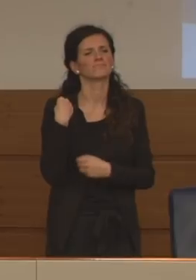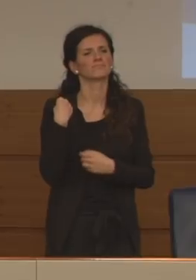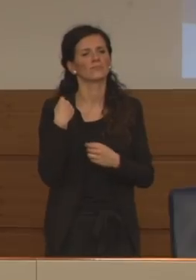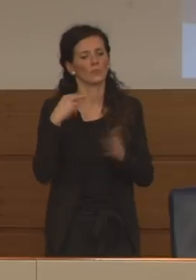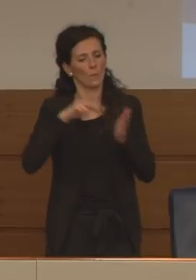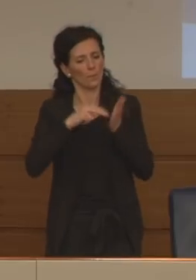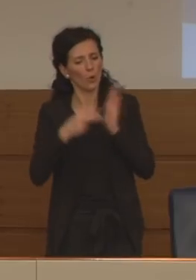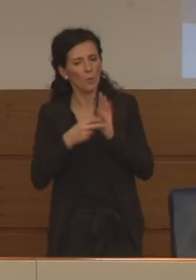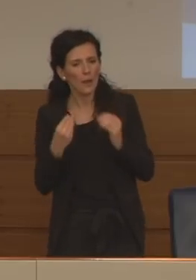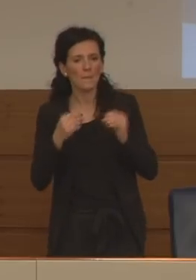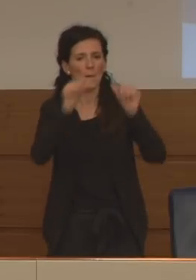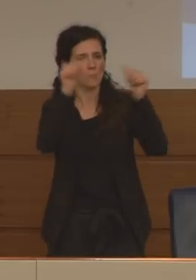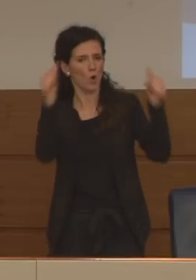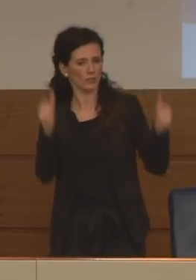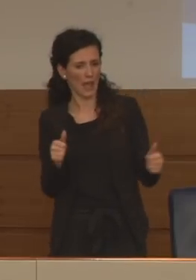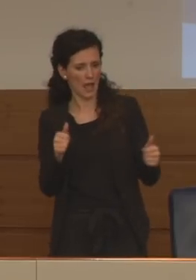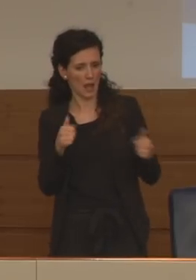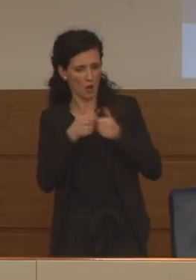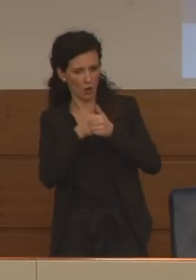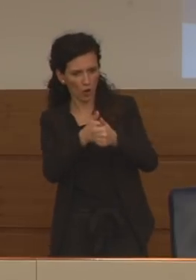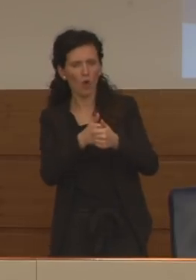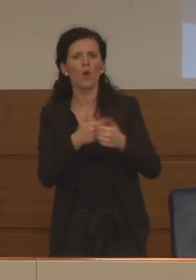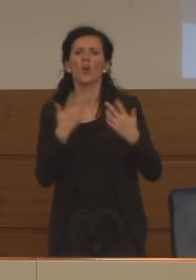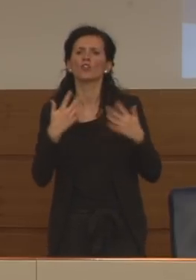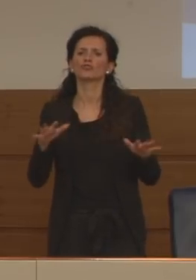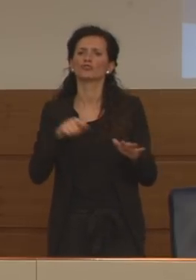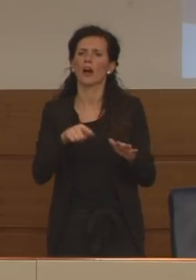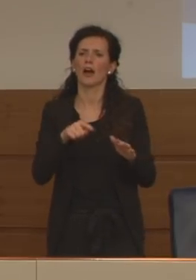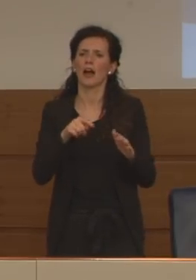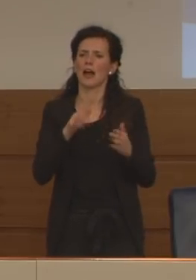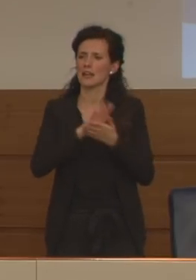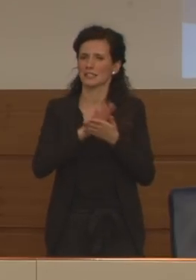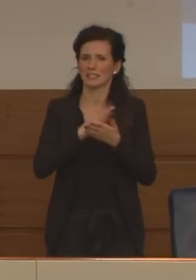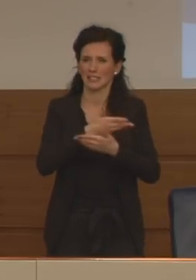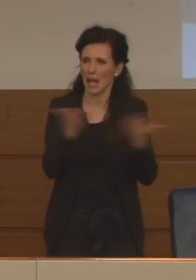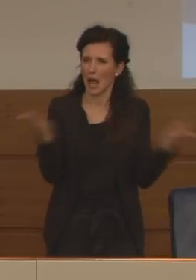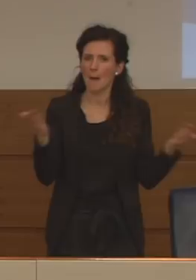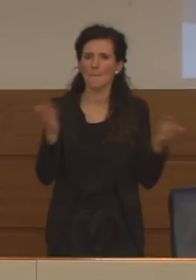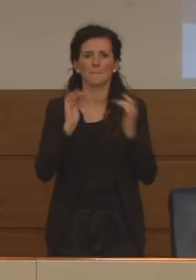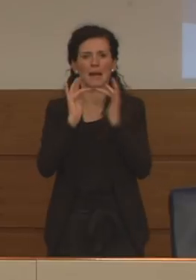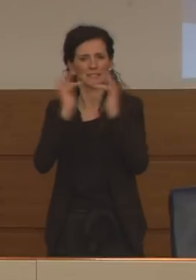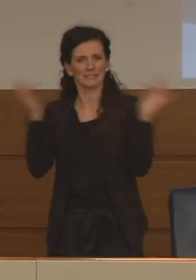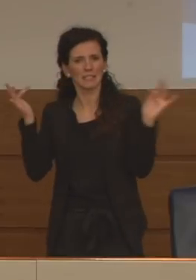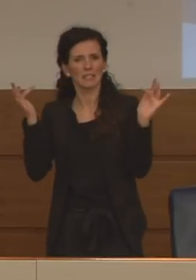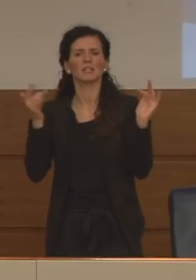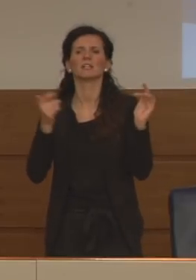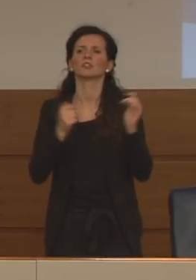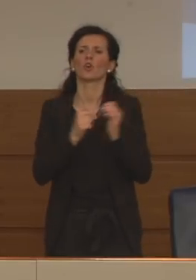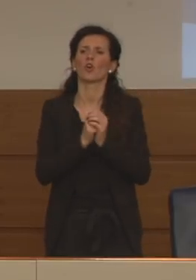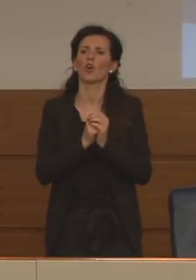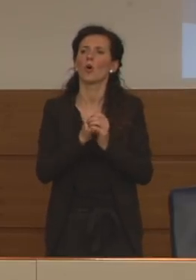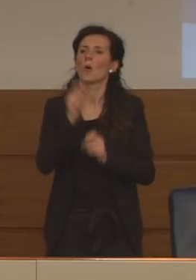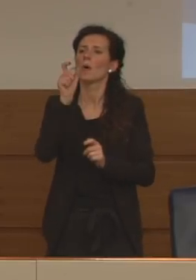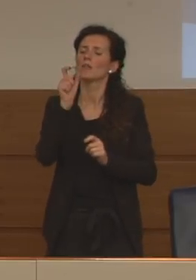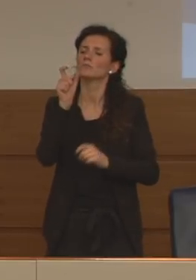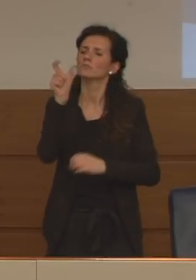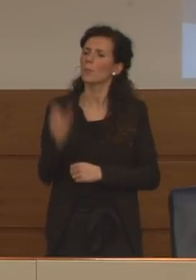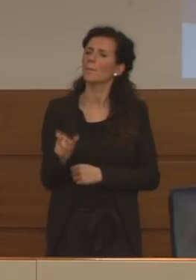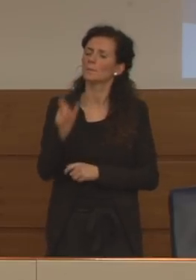più volte sono comparsi sulla stampa sui siti persone brillantissime